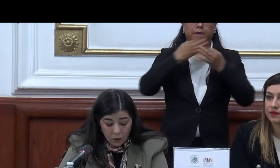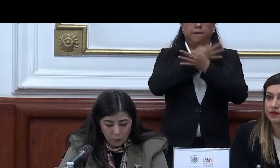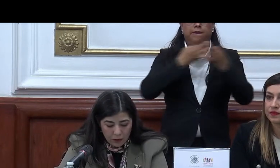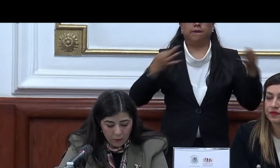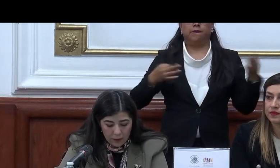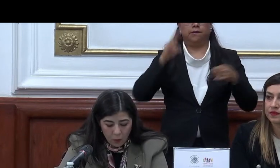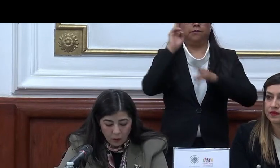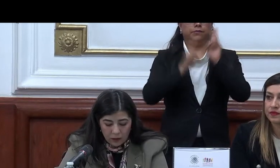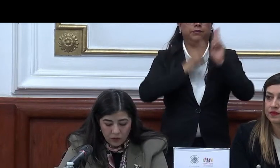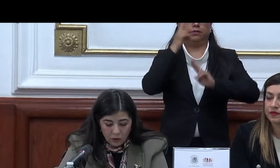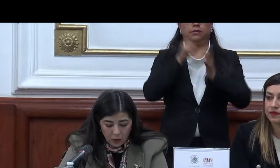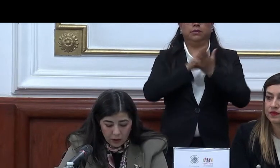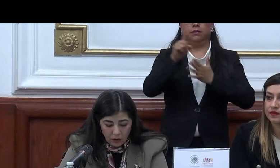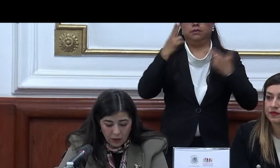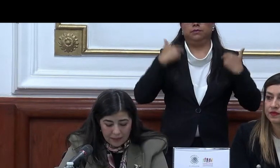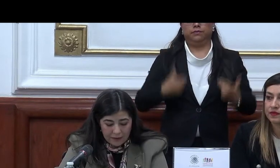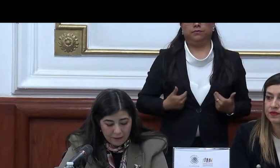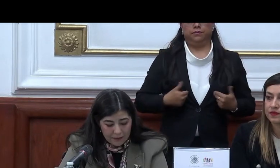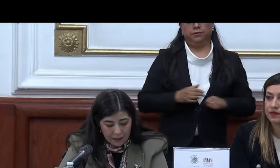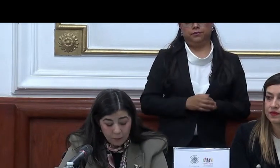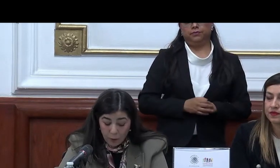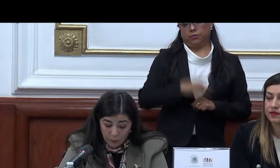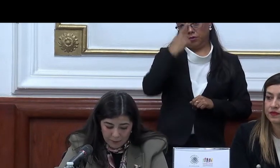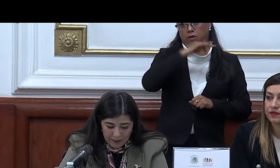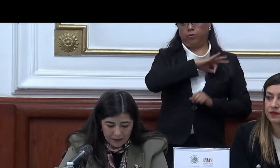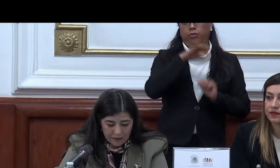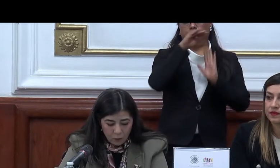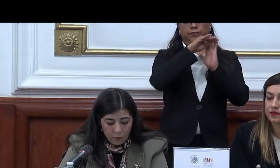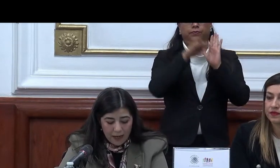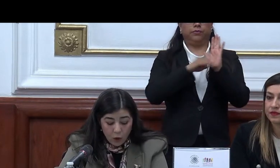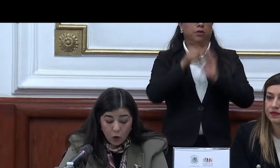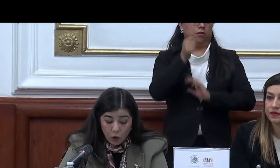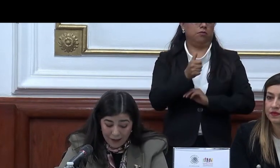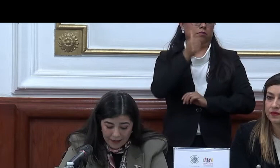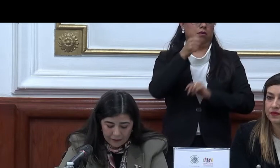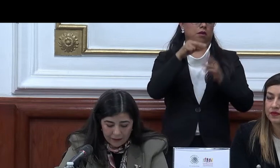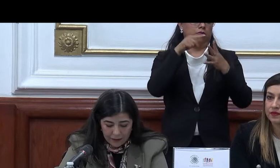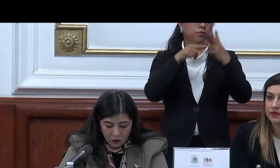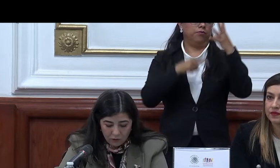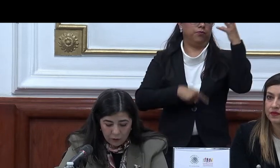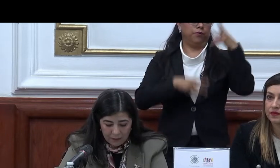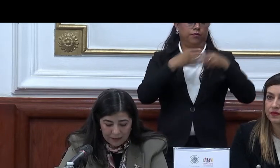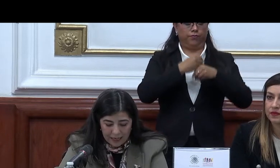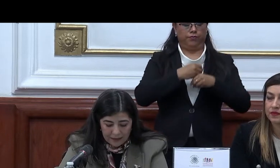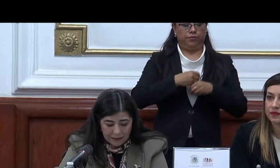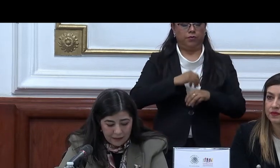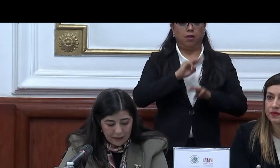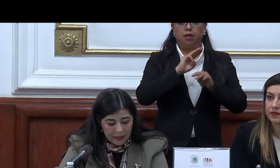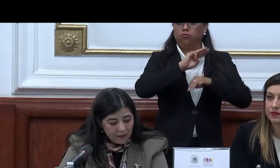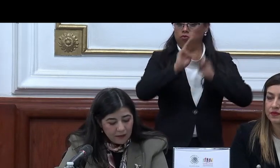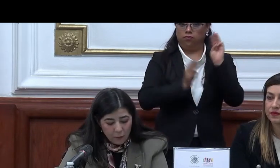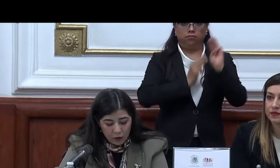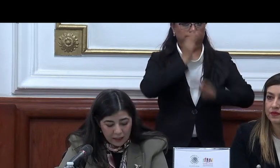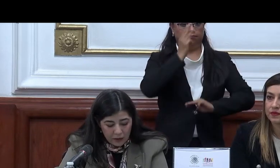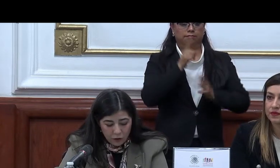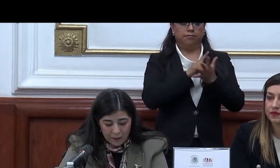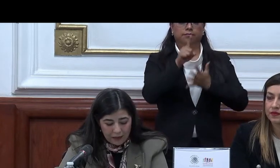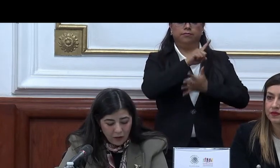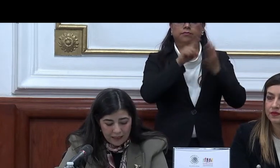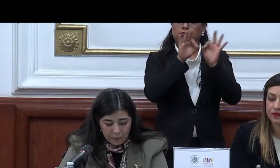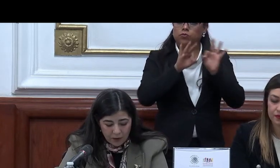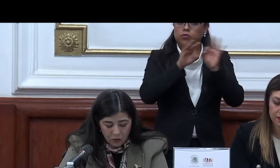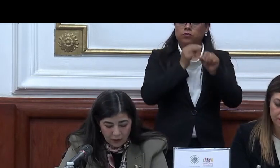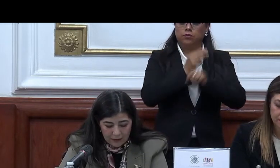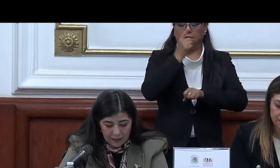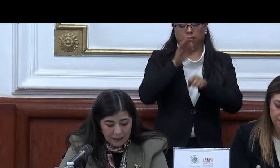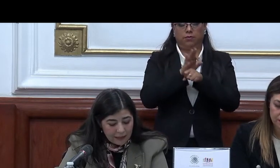Este documento marcó un hito histórico al establecer por primera vez un marco global de derechos fundamentales que deben ser protegidos para todas